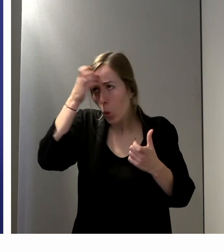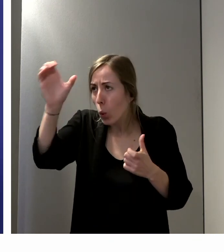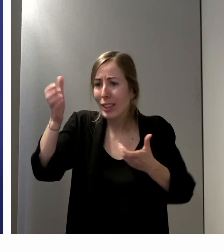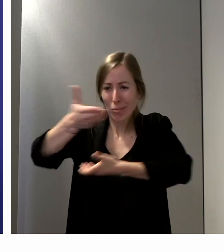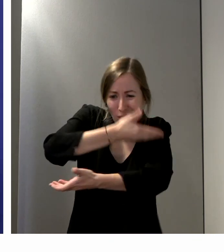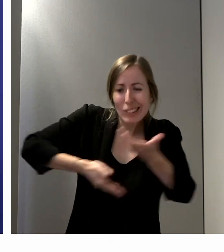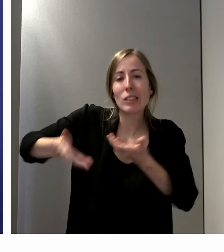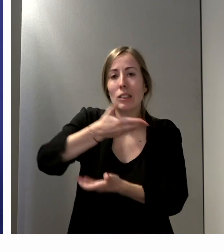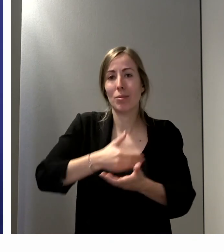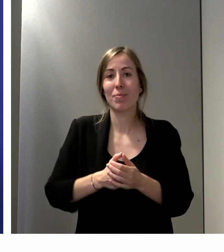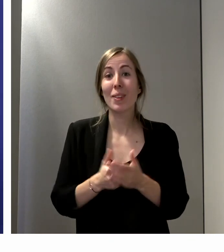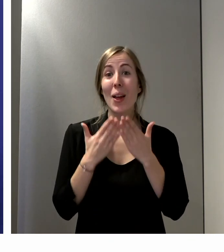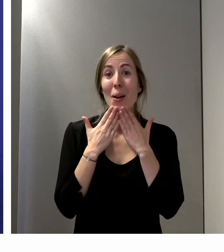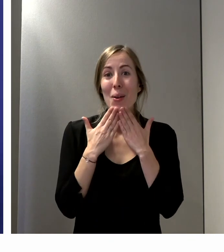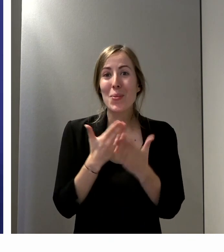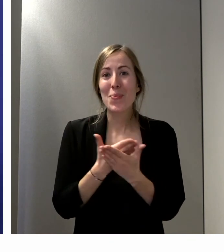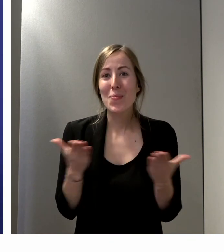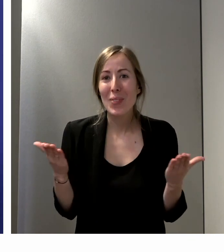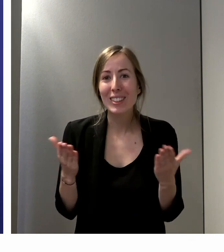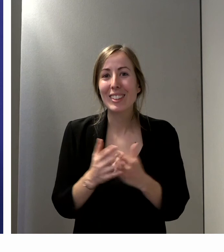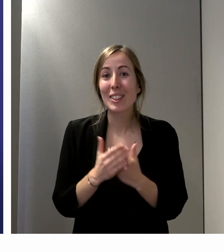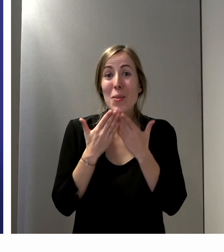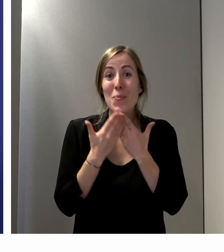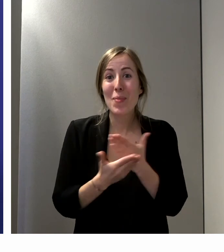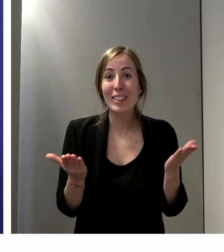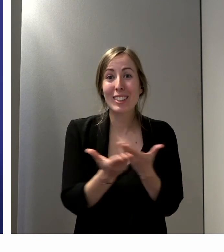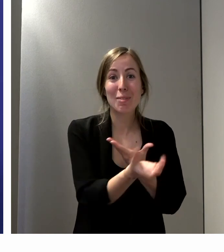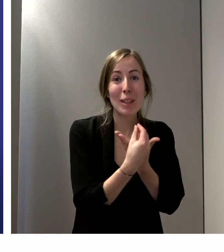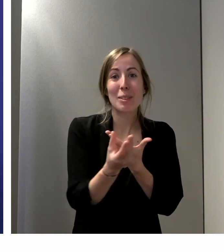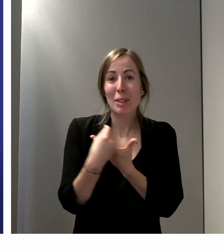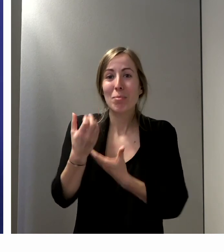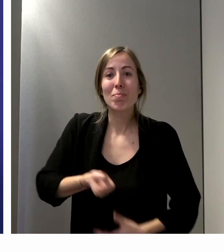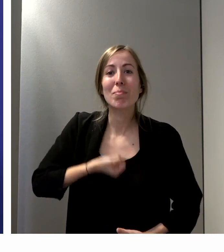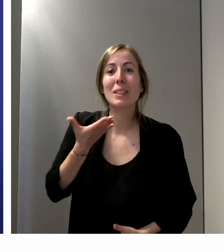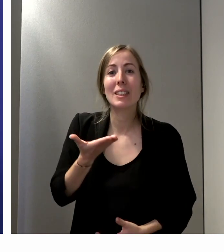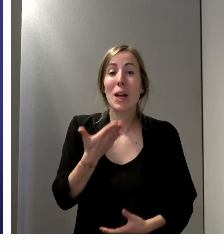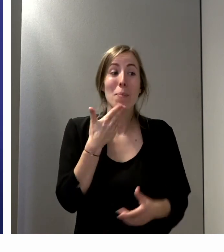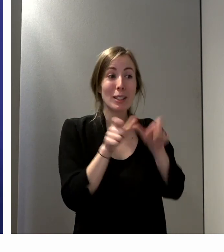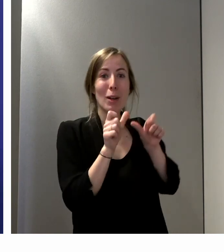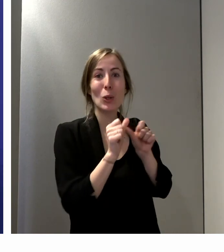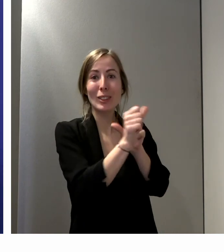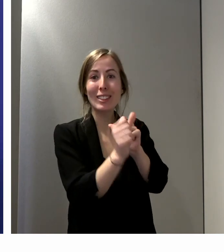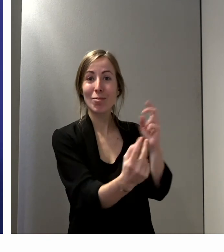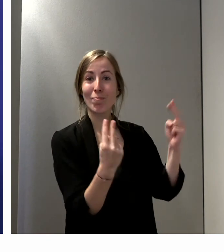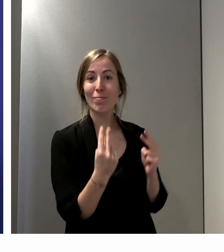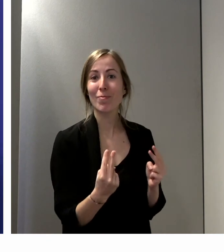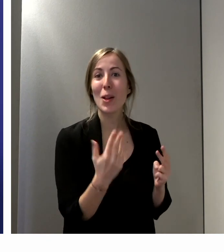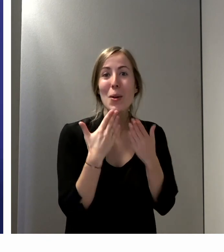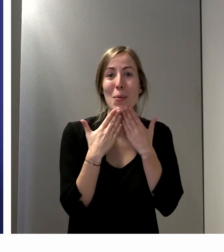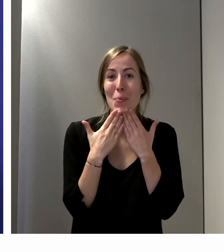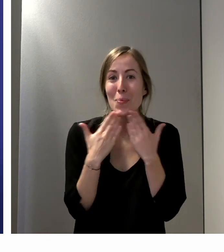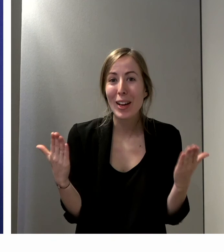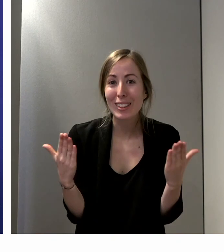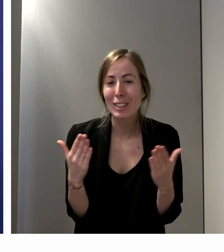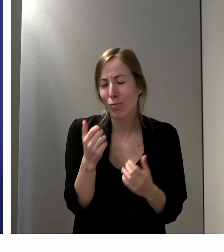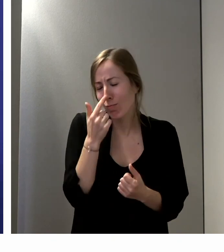partager entre nous. Voilà, je vous remercie vraiment d'avoir participé à cette table ronde. Je remercie à ceux qui nous ont suivis et qui vont, je suis